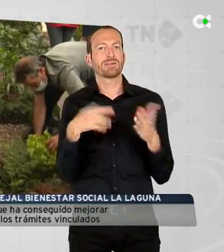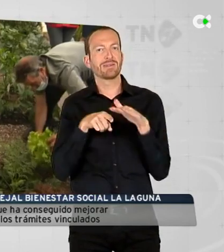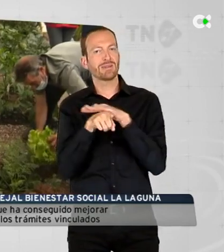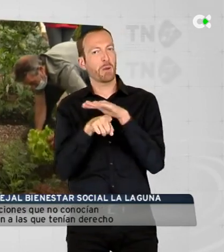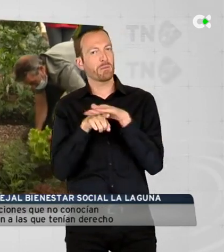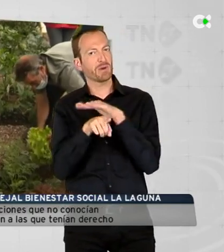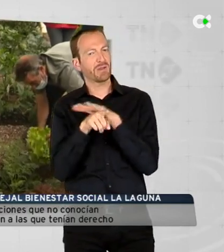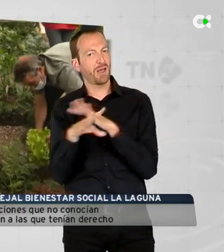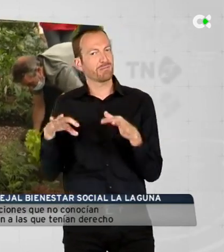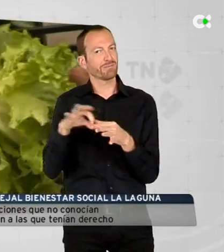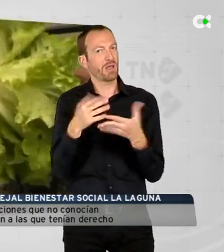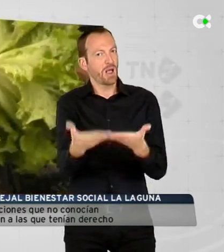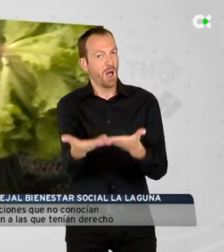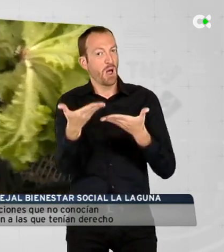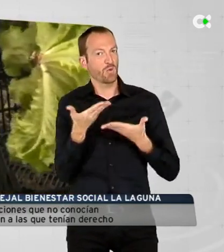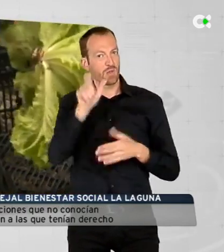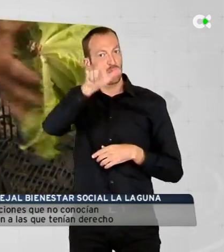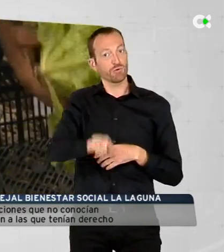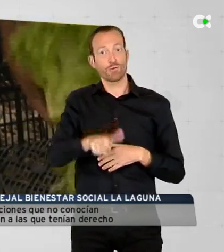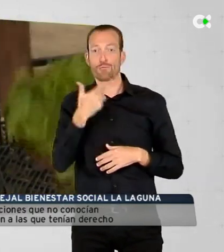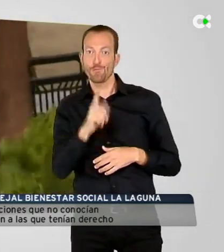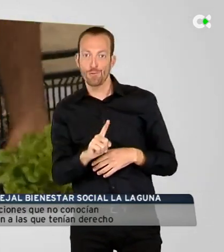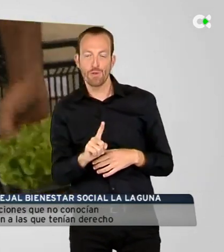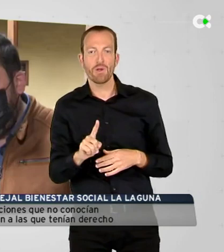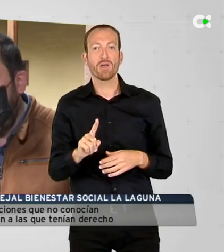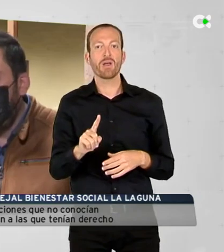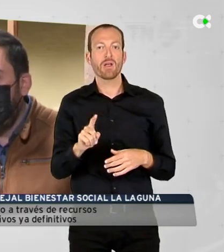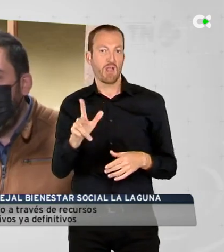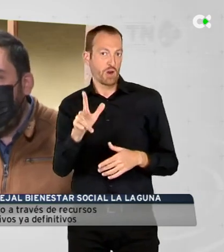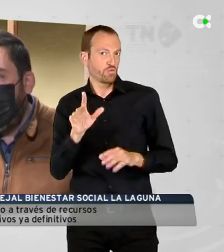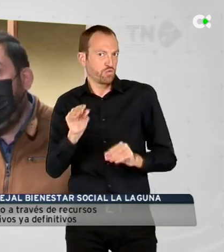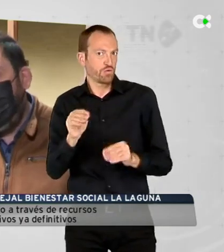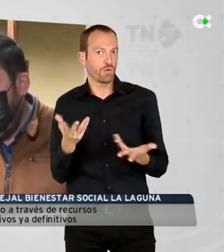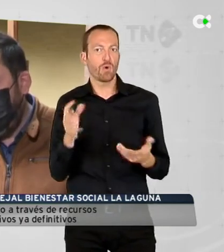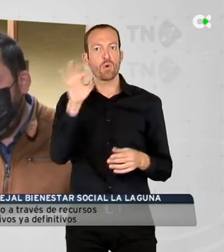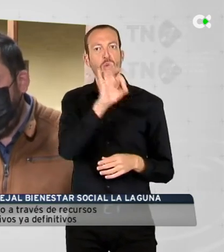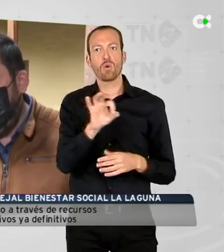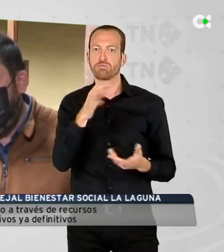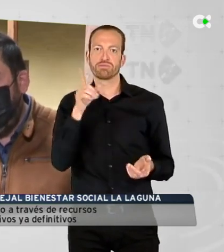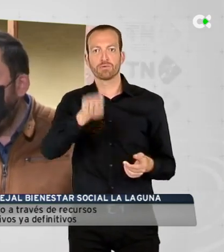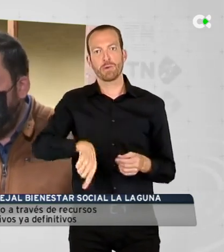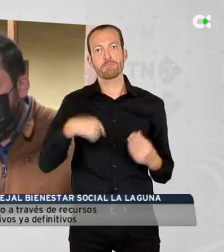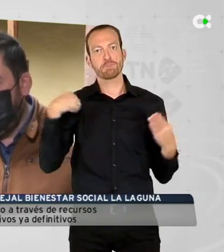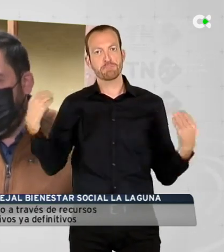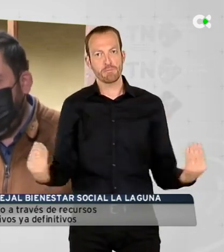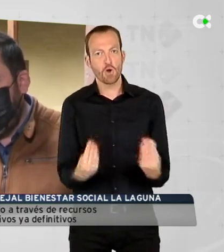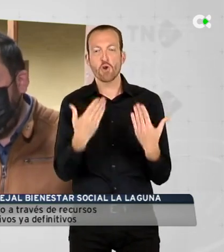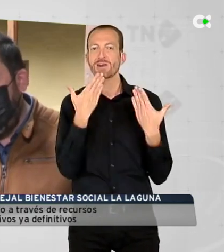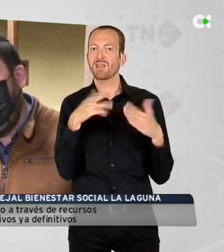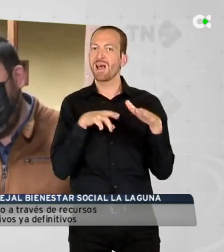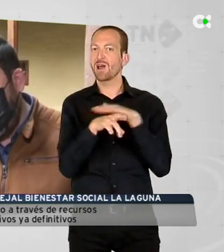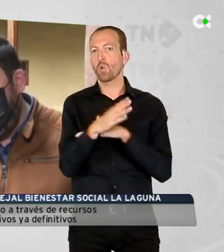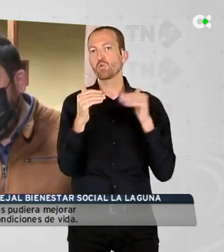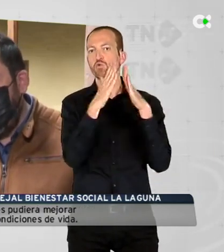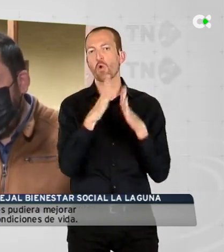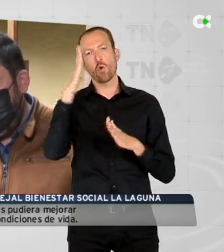vinculados con prestaciones que no conocían o que no sabían a las que tenían derecho, o ha mejorado a través de recursos alojativos